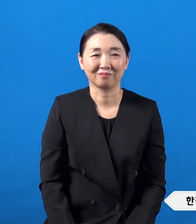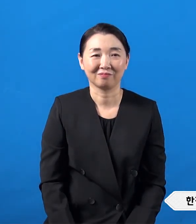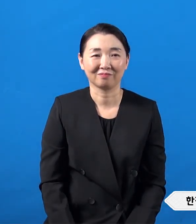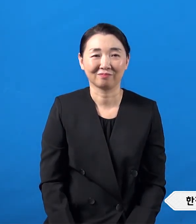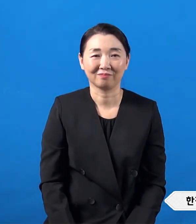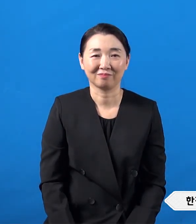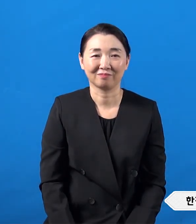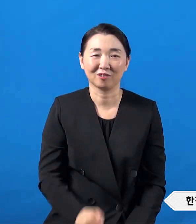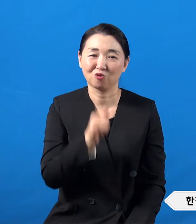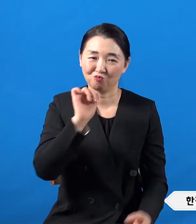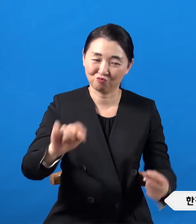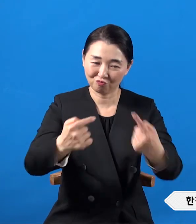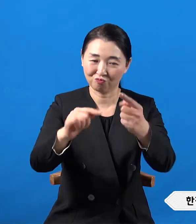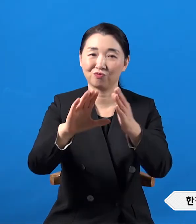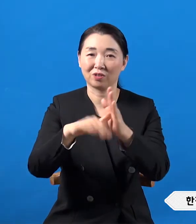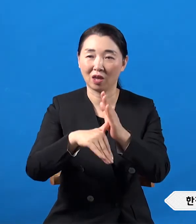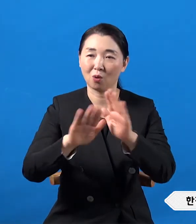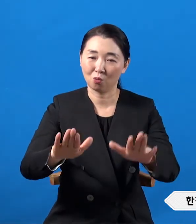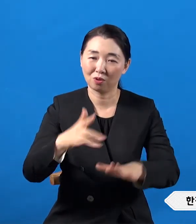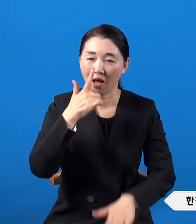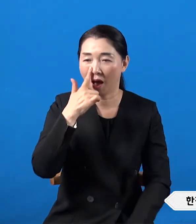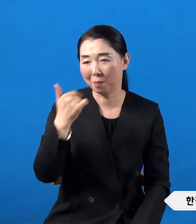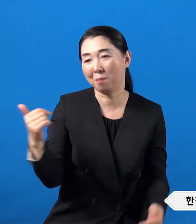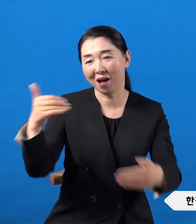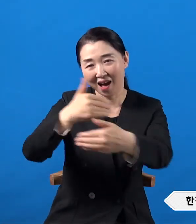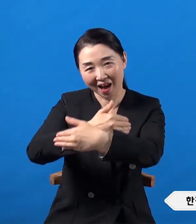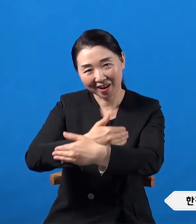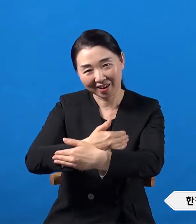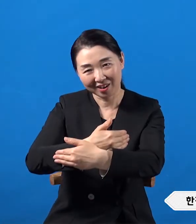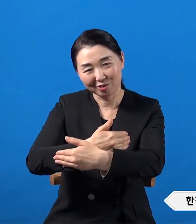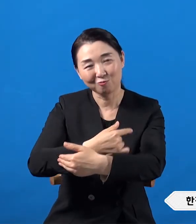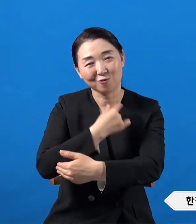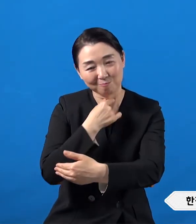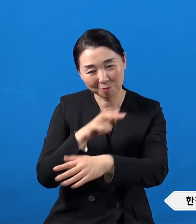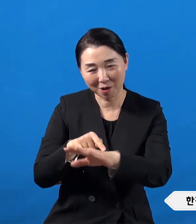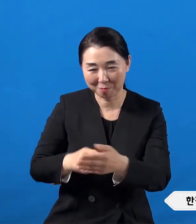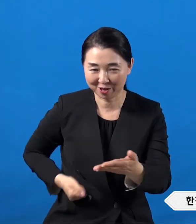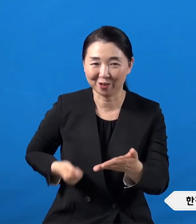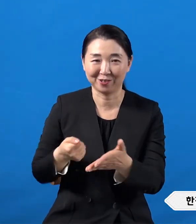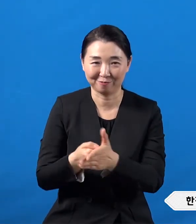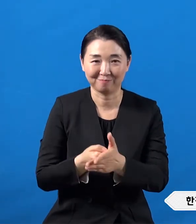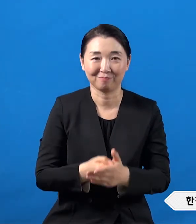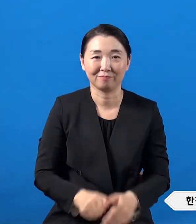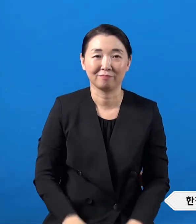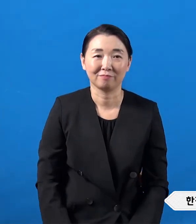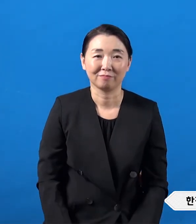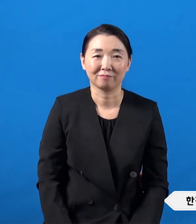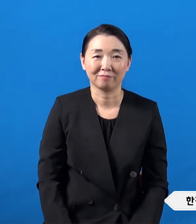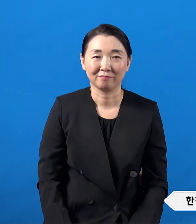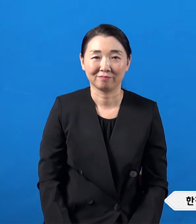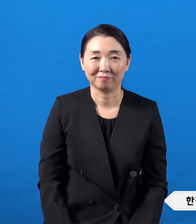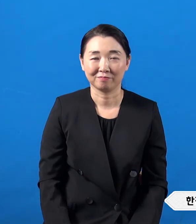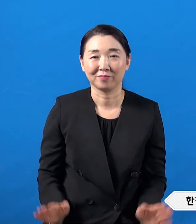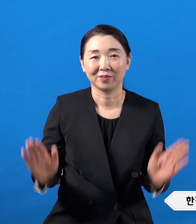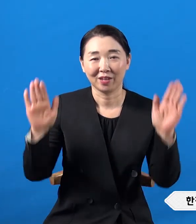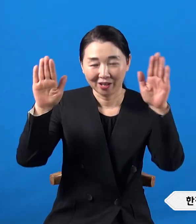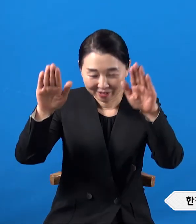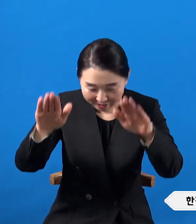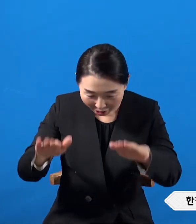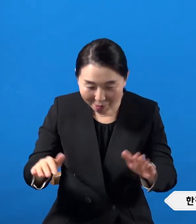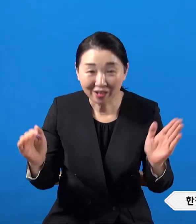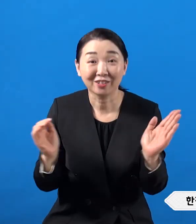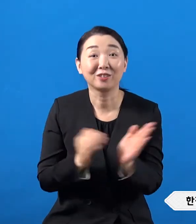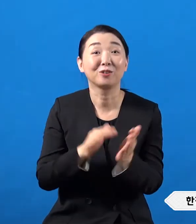구정에 집을 나서면서 오늘은 아버지를 꼭 한번 안아드려야 되겠다 결심을 했습니다. 세배를 마치고